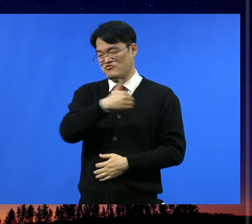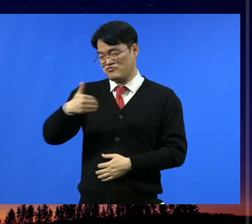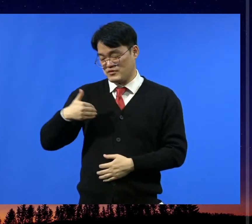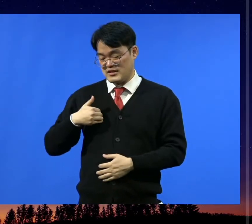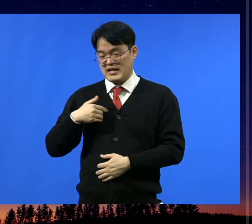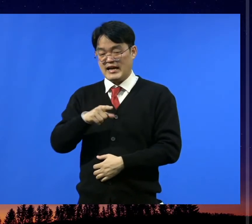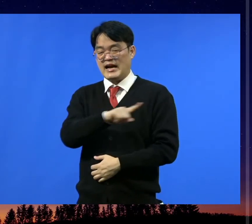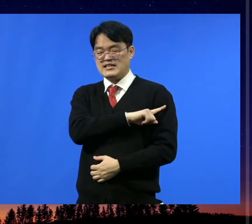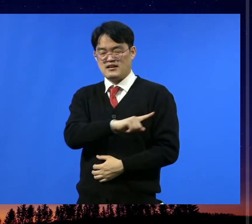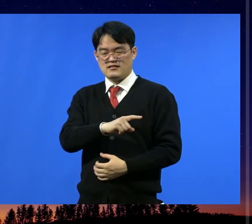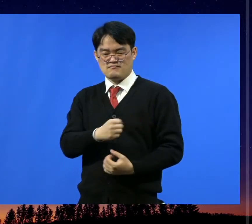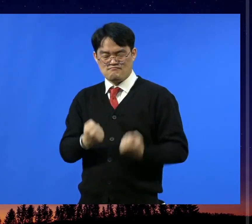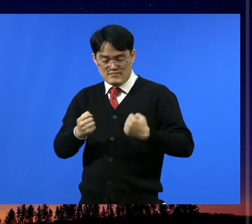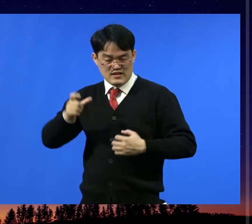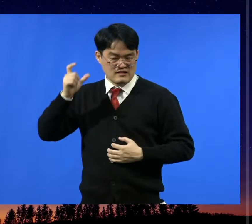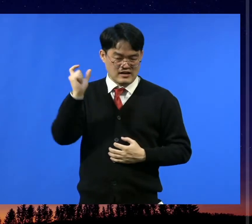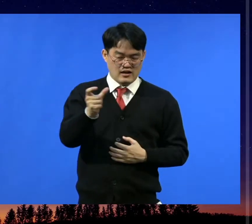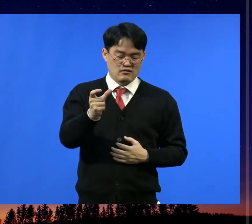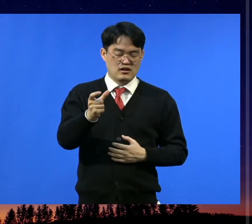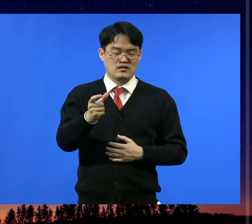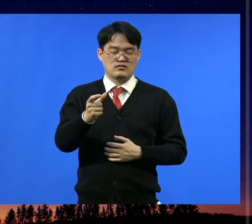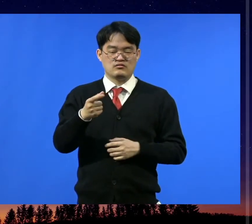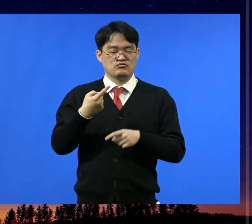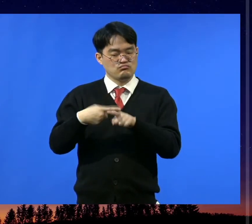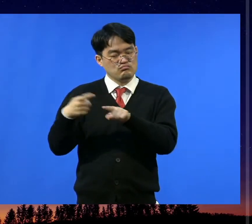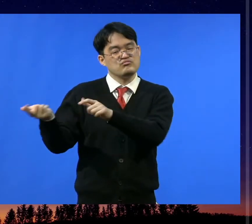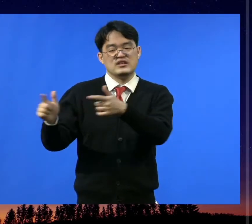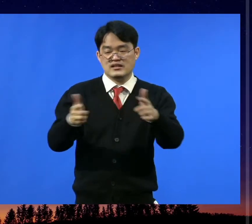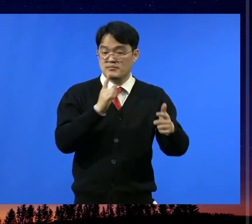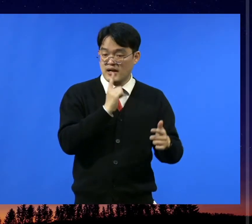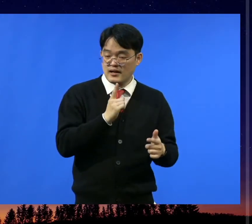하는 사람이나 안 하는 사람이 별반 다를 바 없어 보여요.